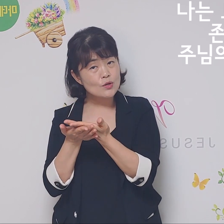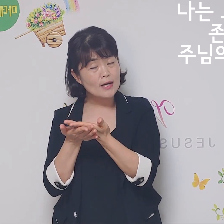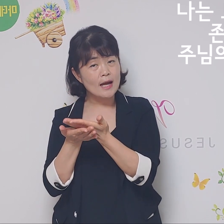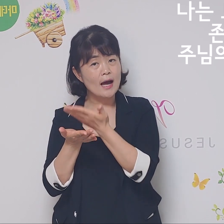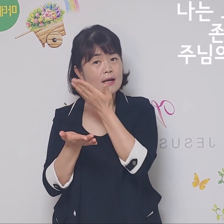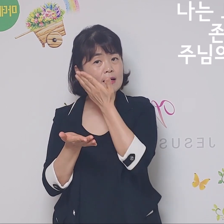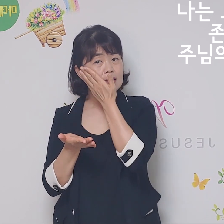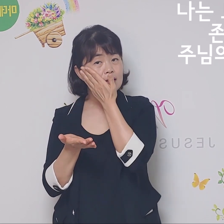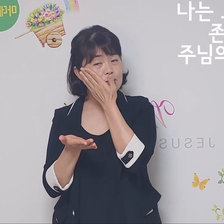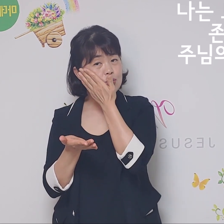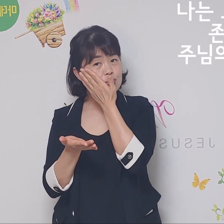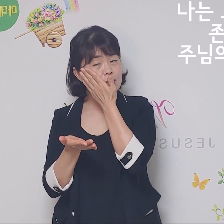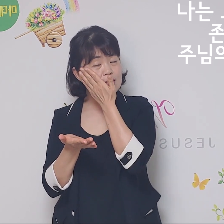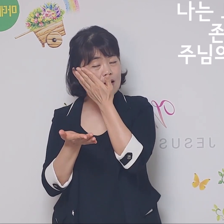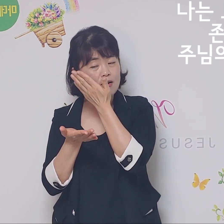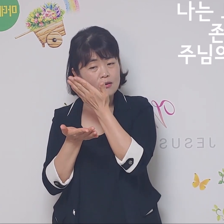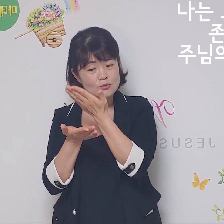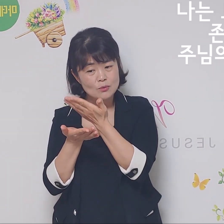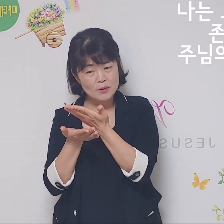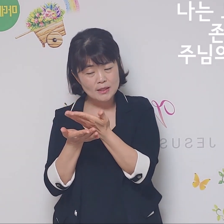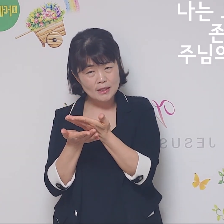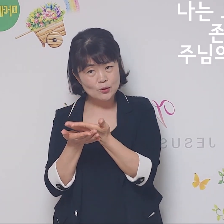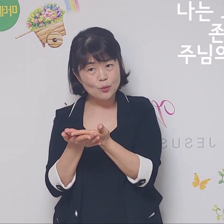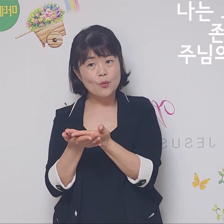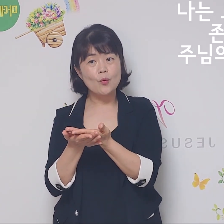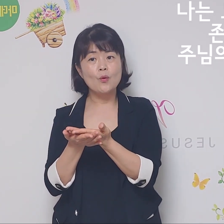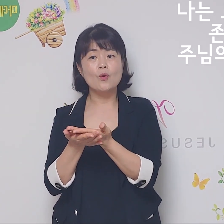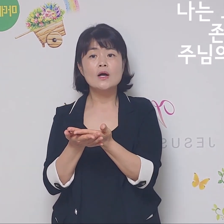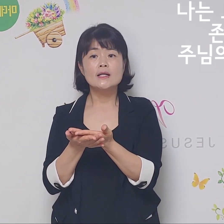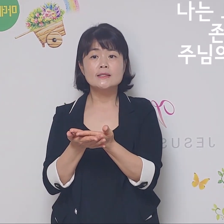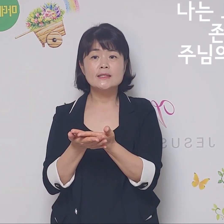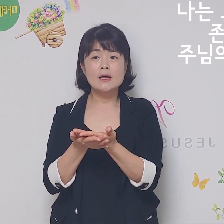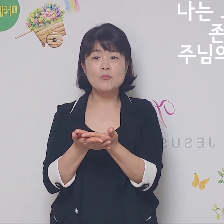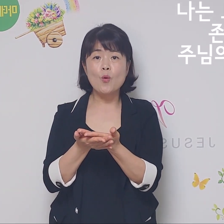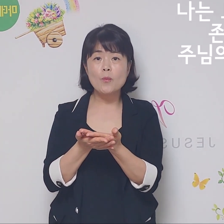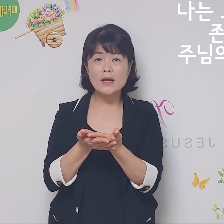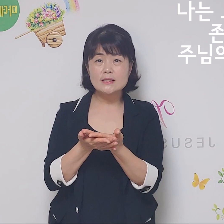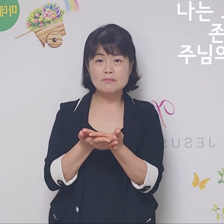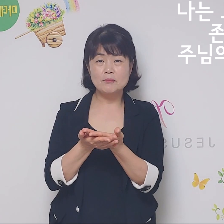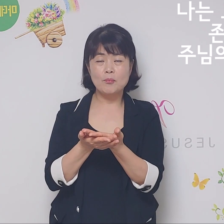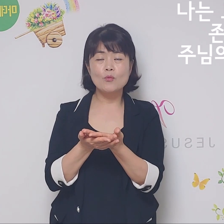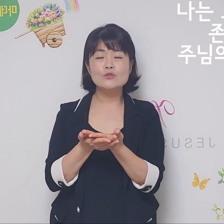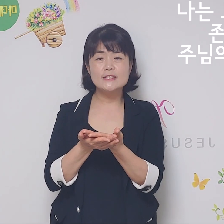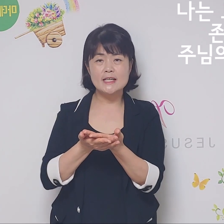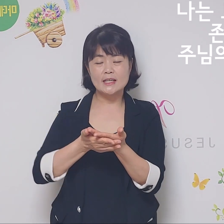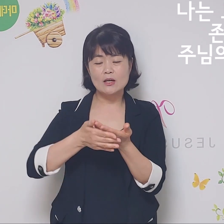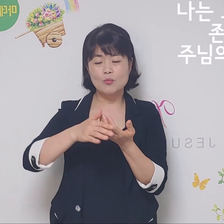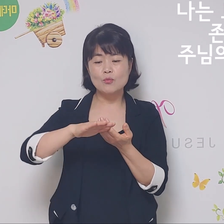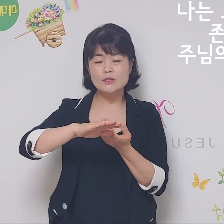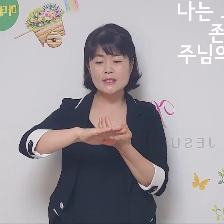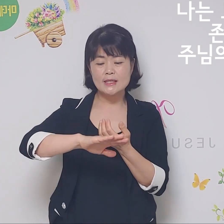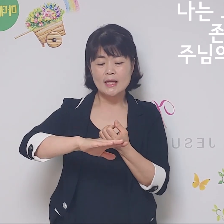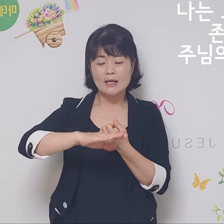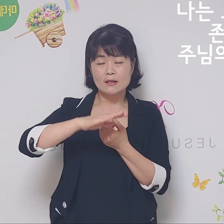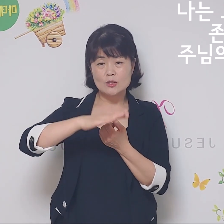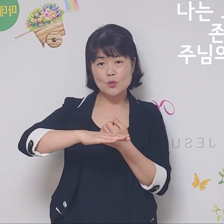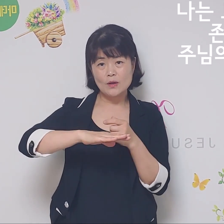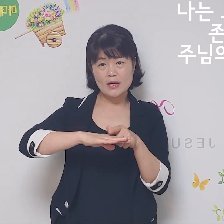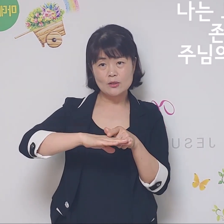소중하다 이렇게 소중해서 손바닥에 놓고, 근데 보물이잖아요. 보물은 이렇게 손가락